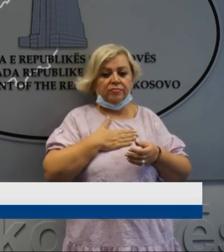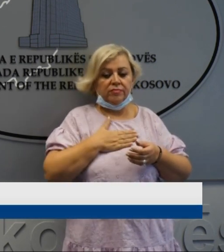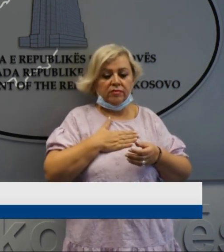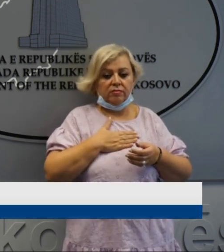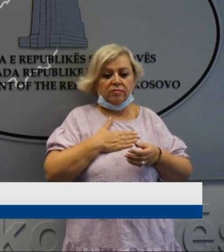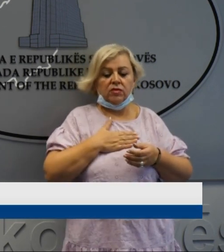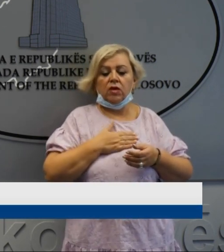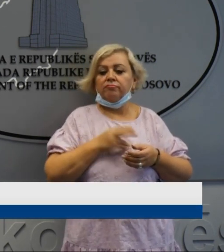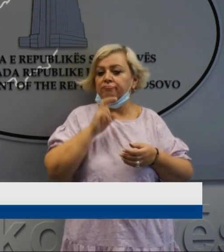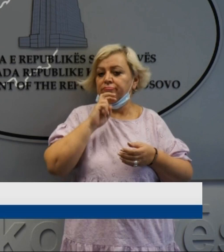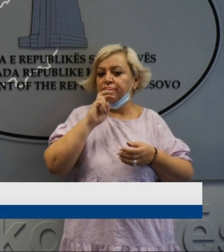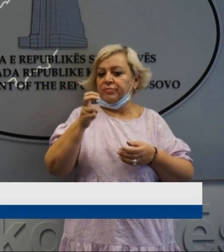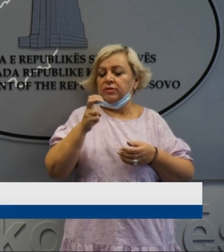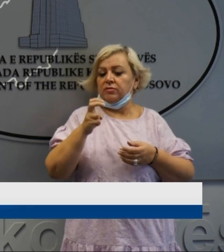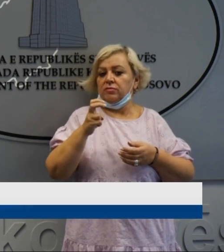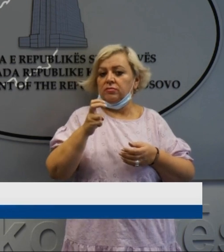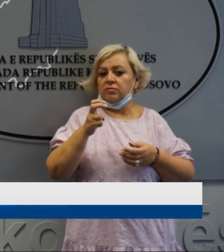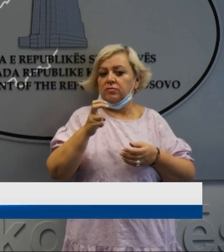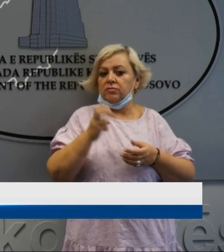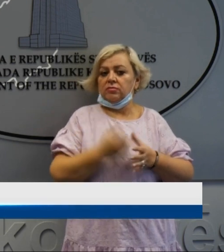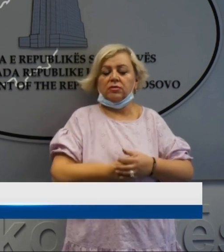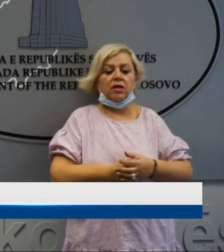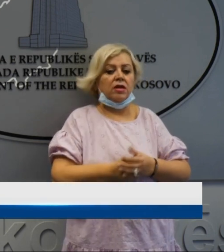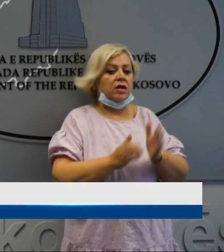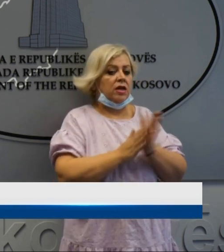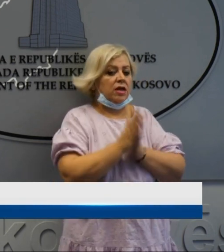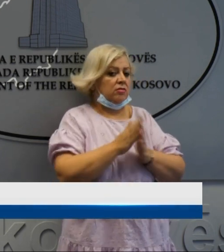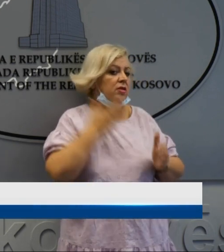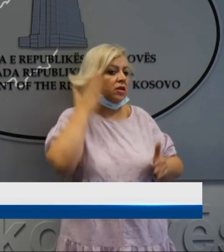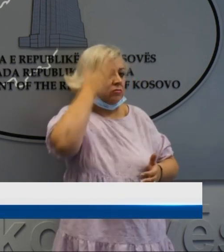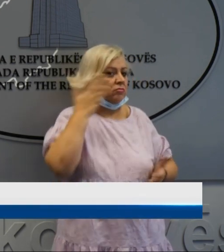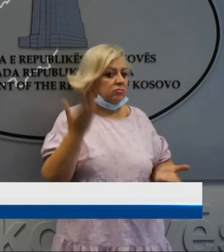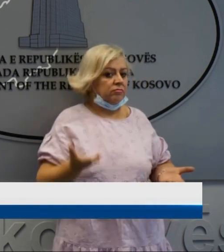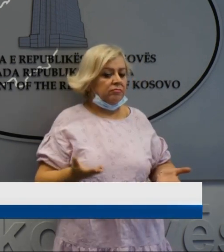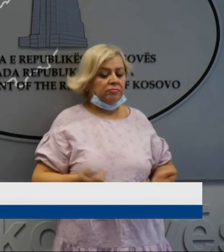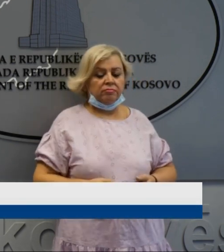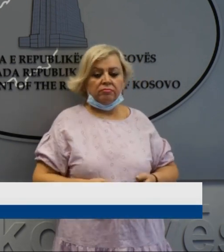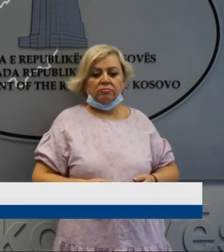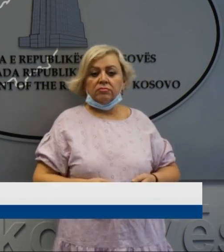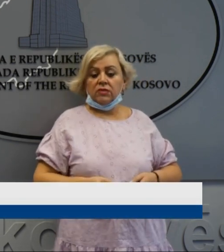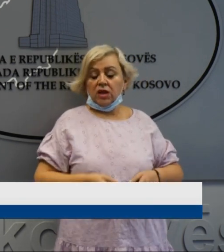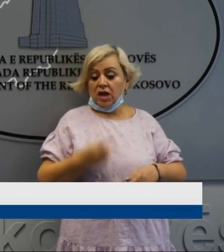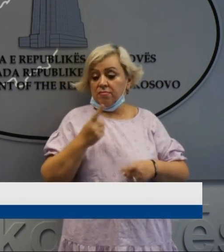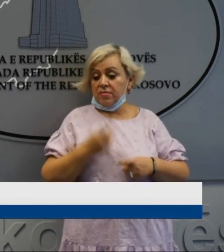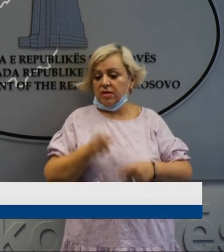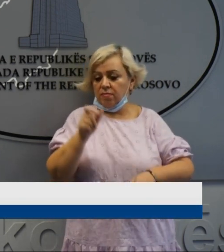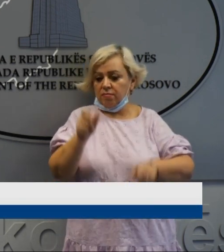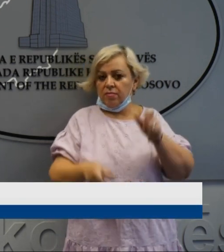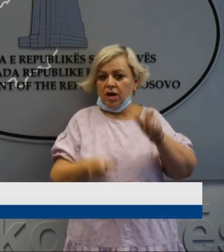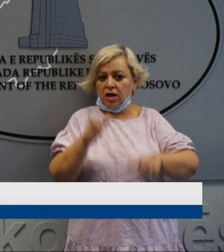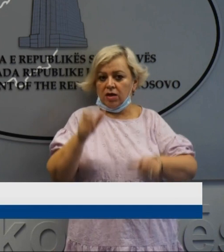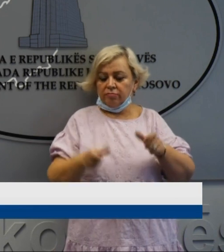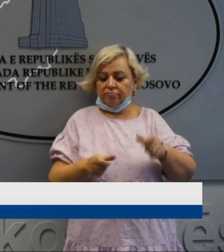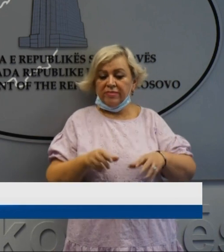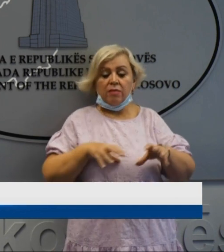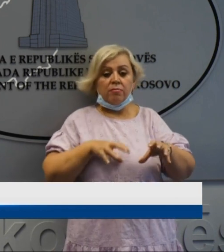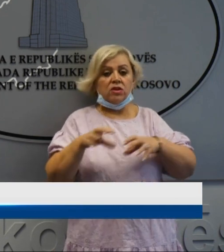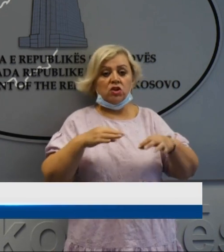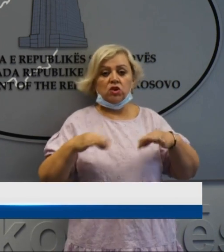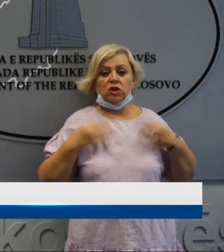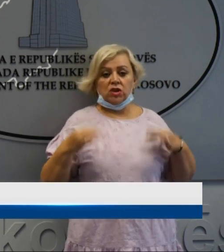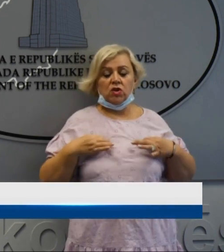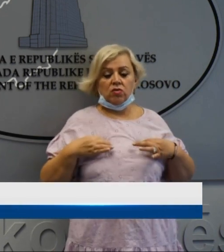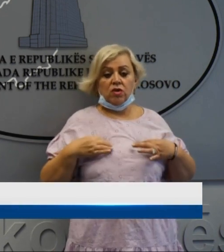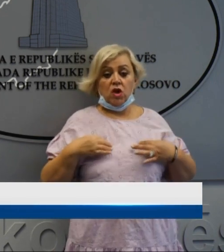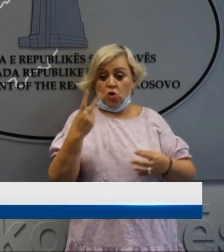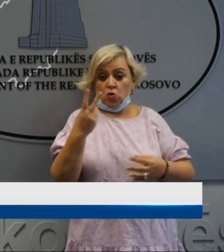u jemi përgjigjur dhe do t'i përgjigjemi edhe për kërkesa në të ardhmen. Sa i përket personave nga personeli shëndetësor të